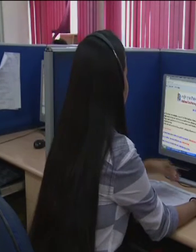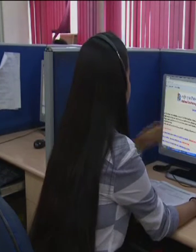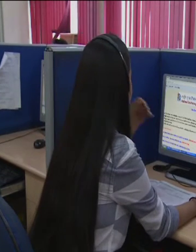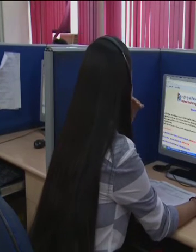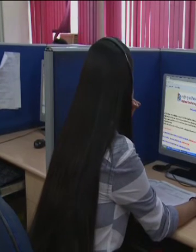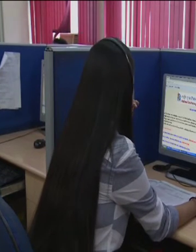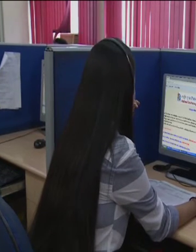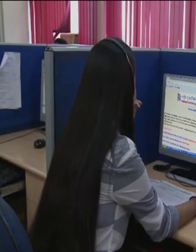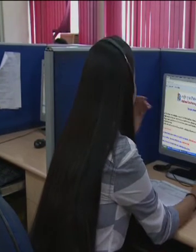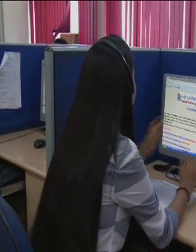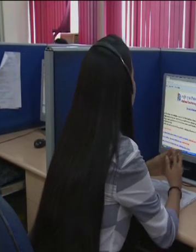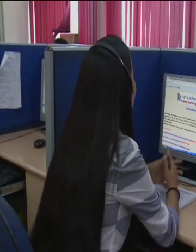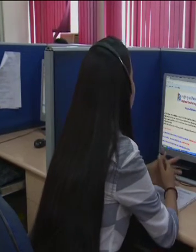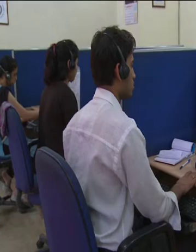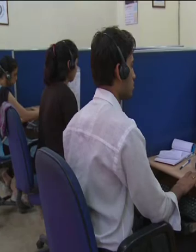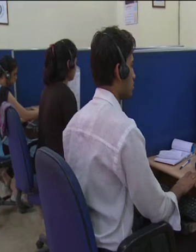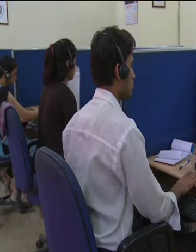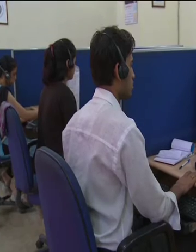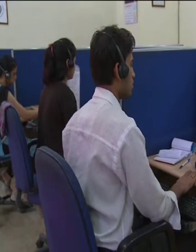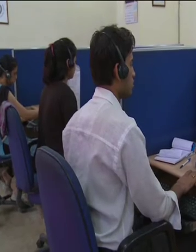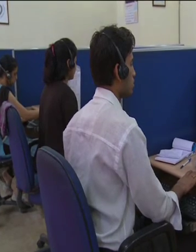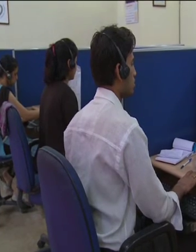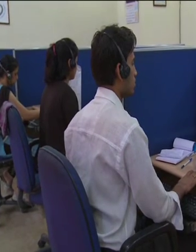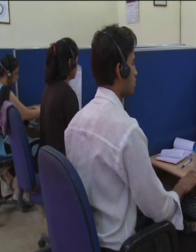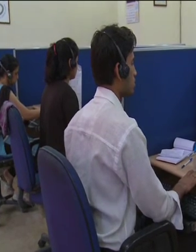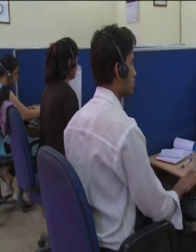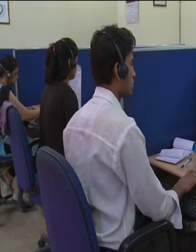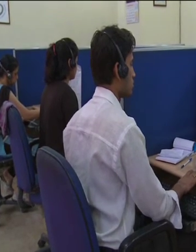ऑनलाइन प्रवेश एक बहुत ही सुगम और सुविधाजनक प्रवेश प्रणाली